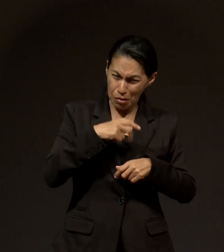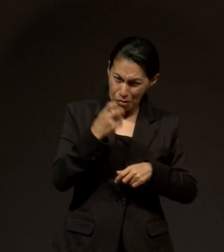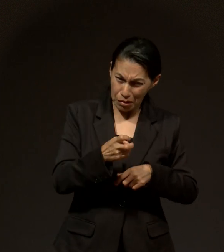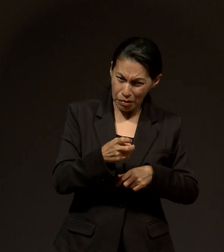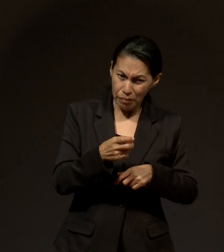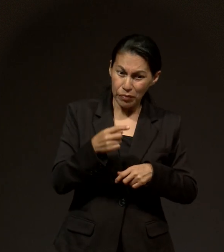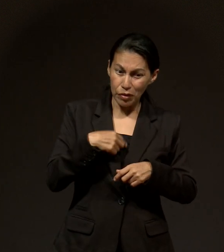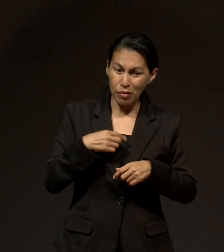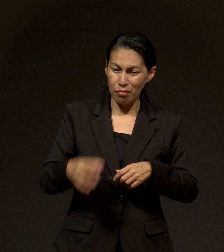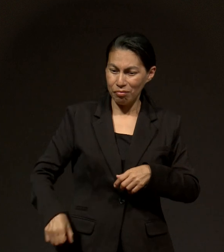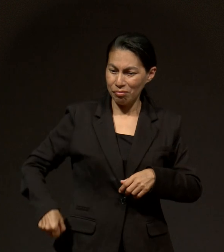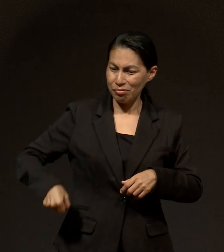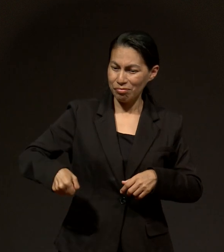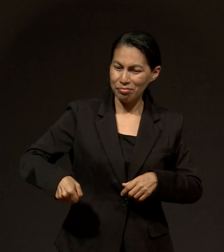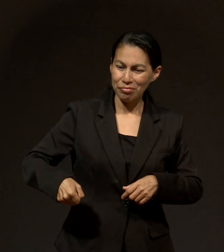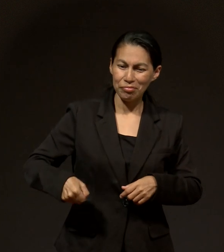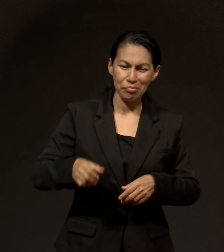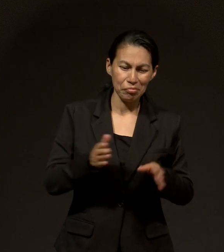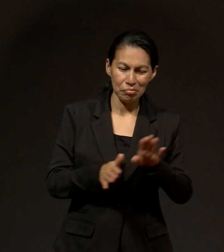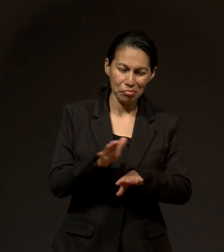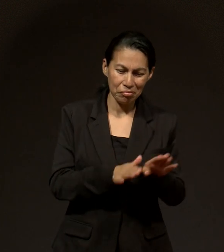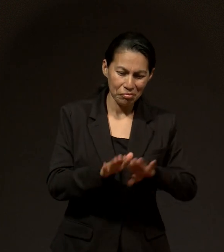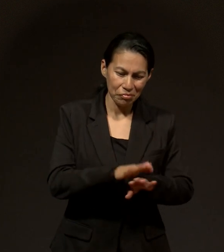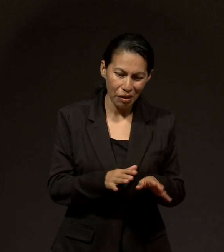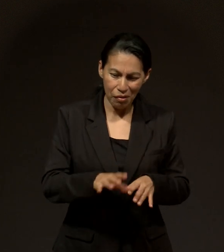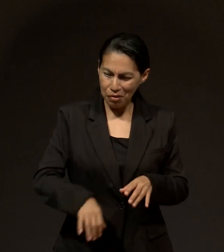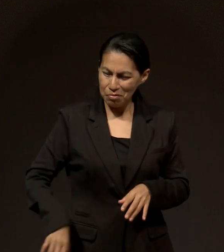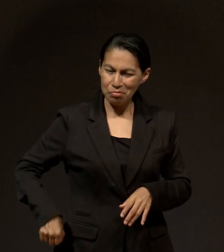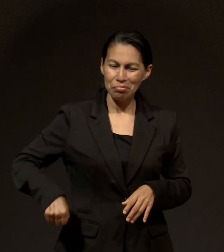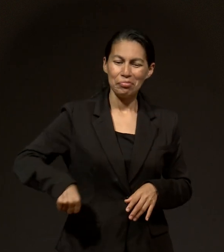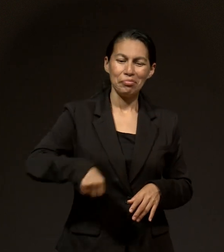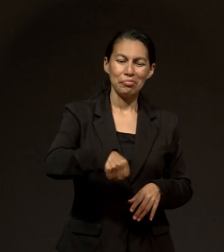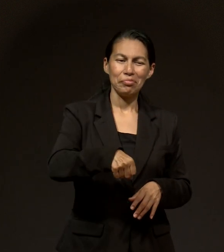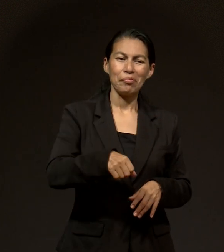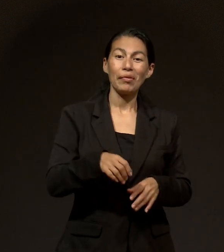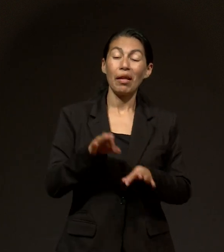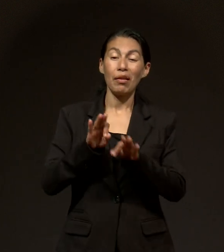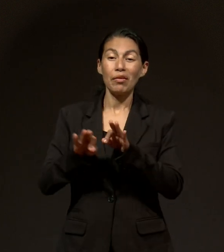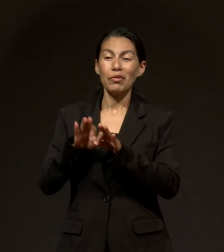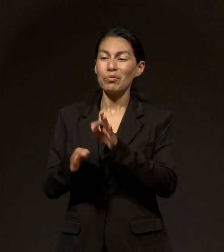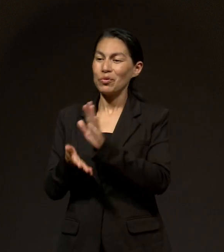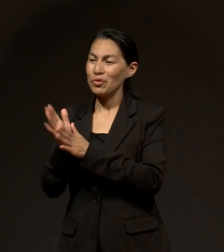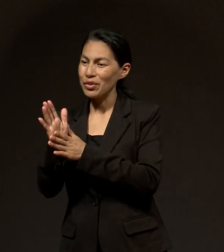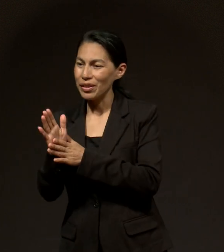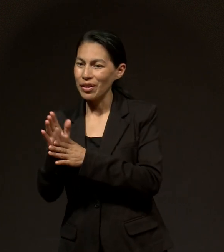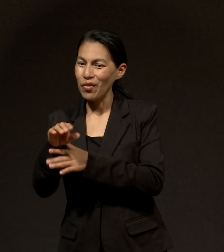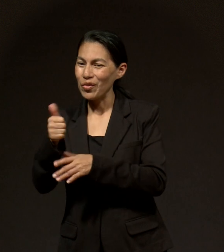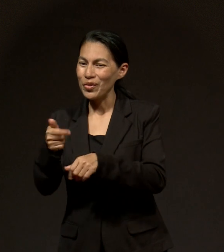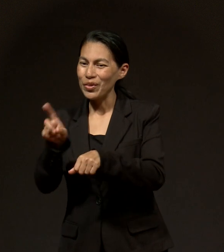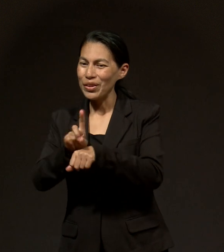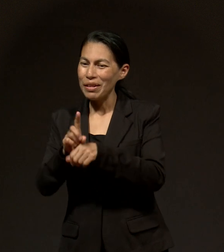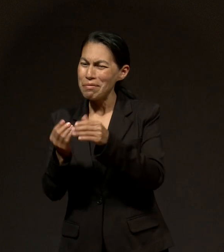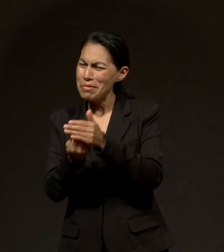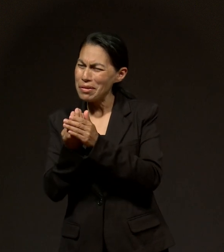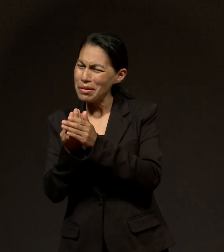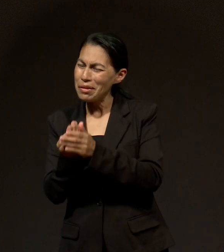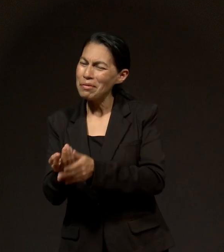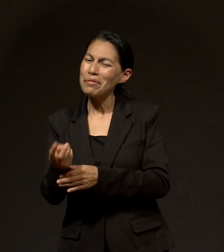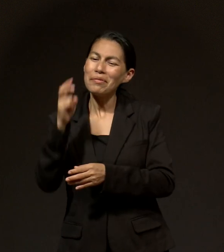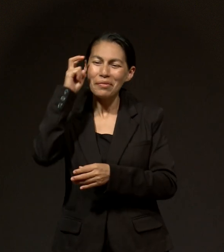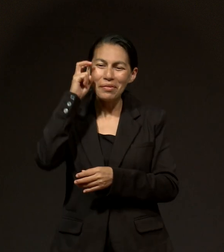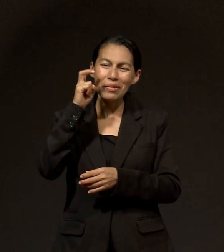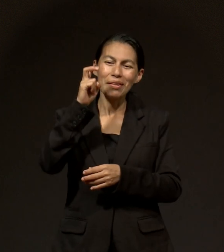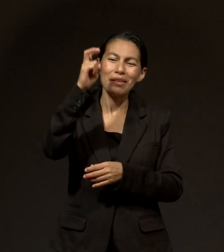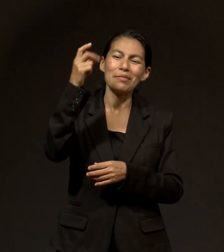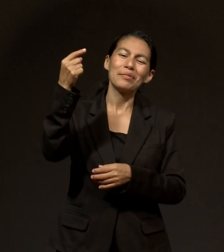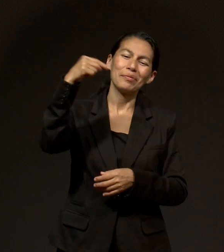tíos dos semanas. ¿Y fue la primera vez que tuviste aquí? Sí, fue la primera vez que estuve